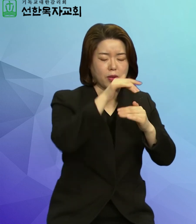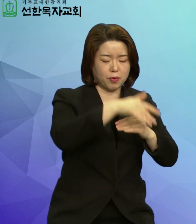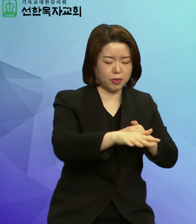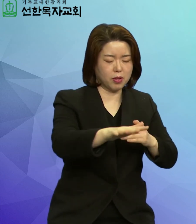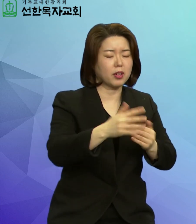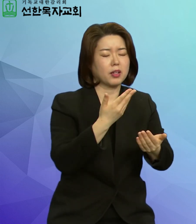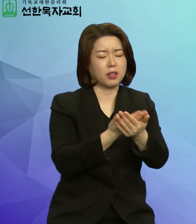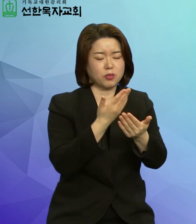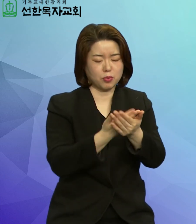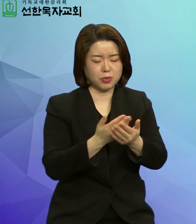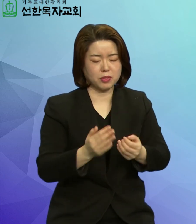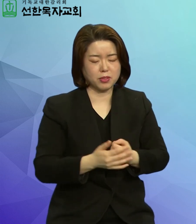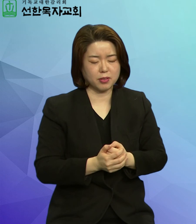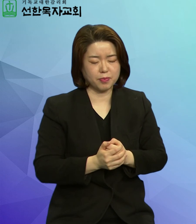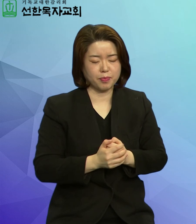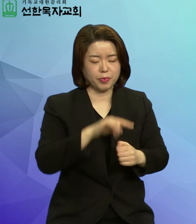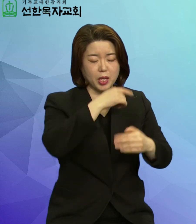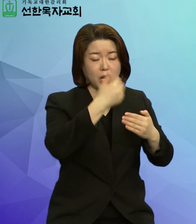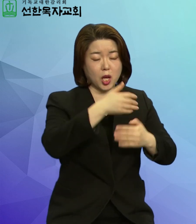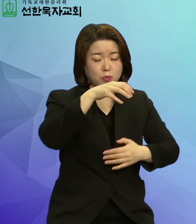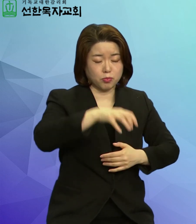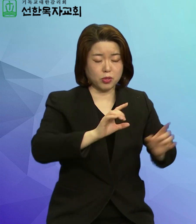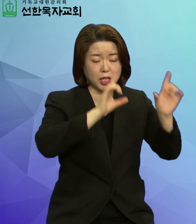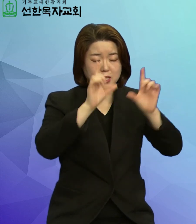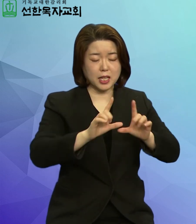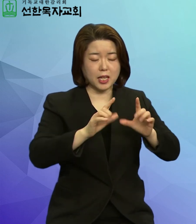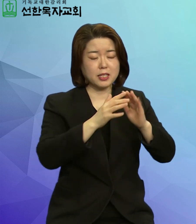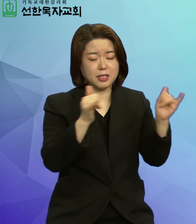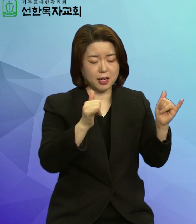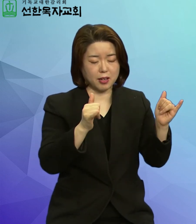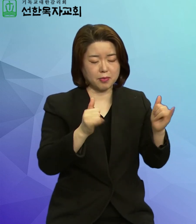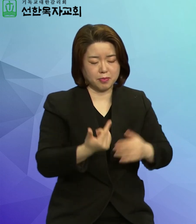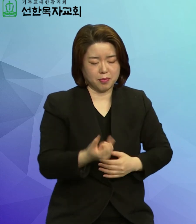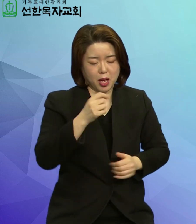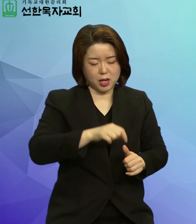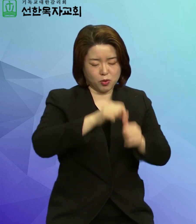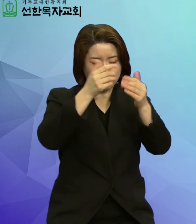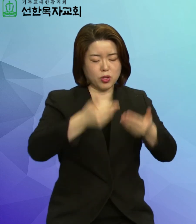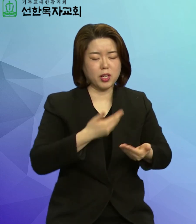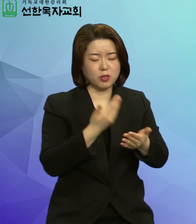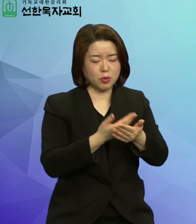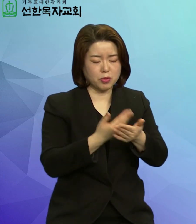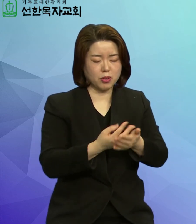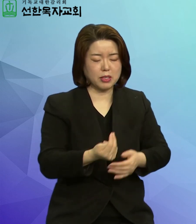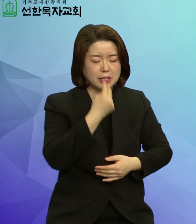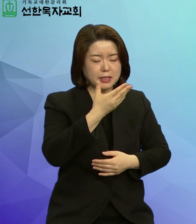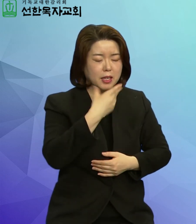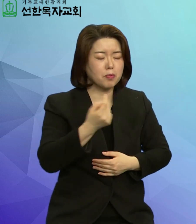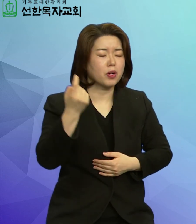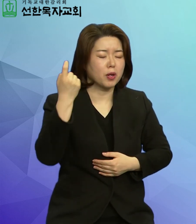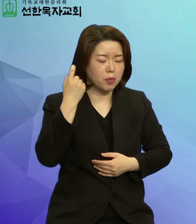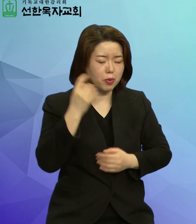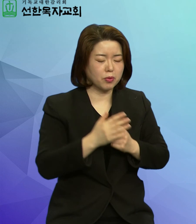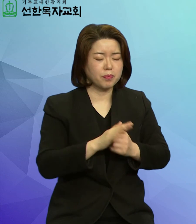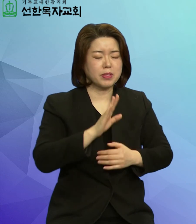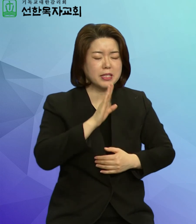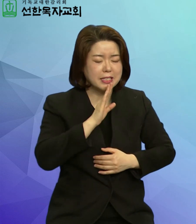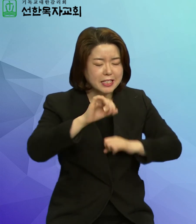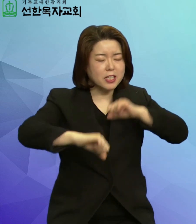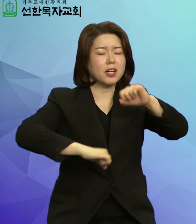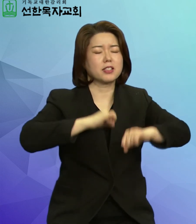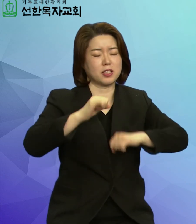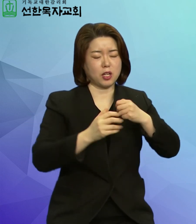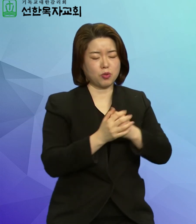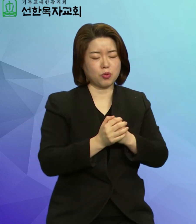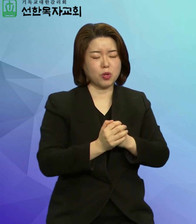은혜가 흘러가게 하옵소서. 북한 주민들 속히 구원해 주소서. 생명의 복음,